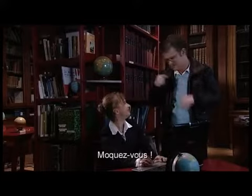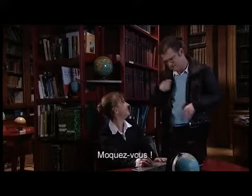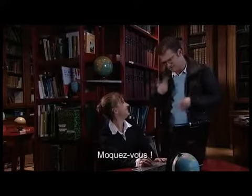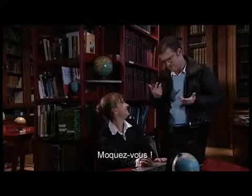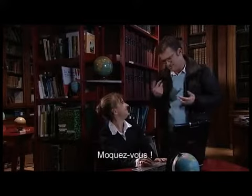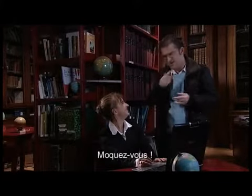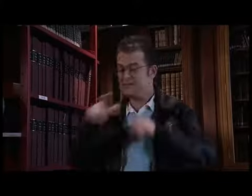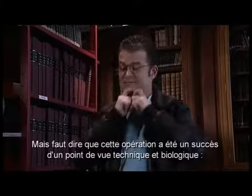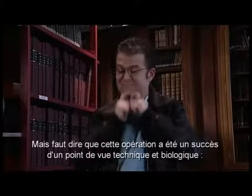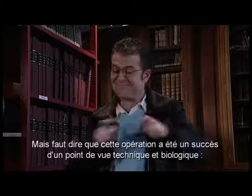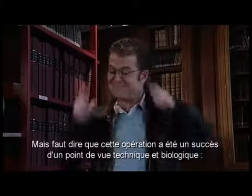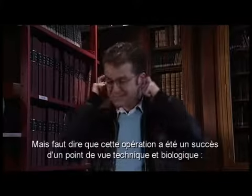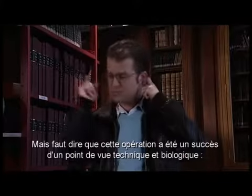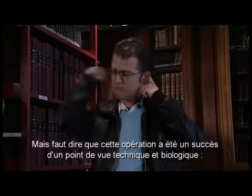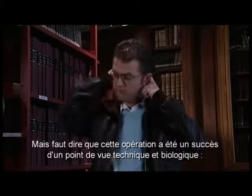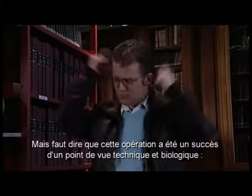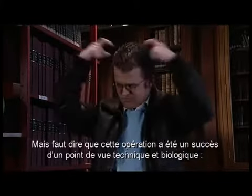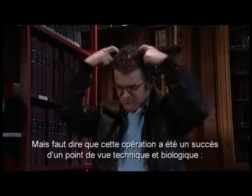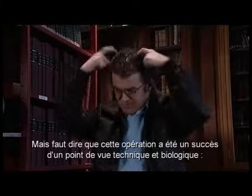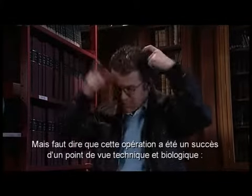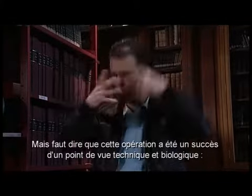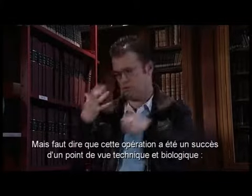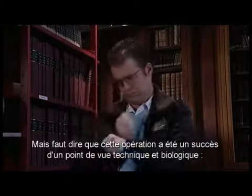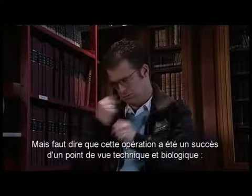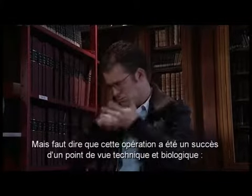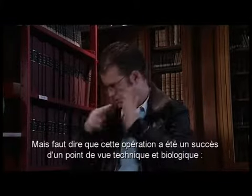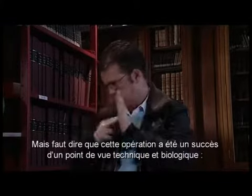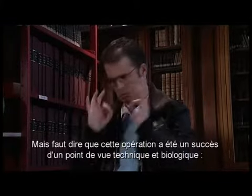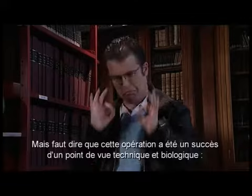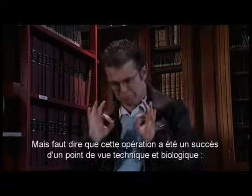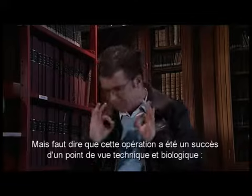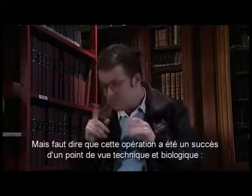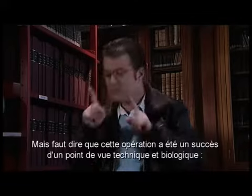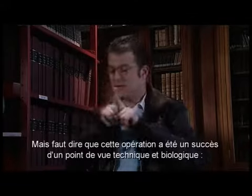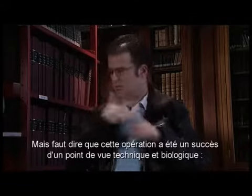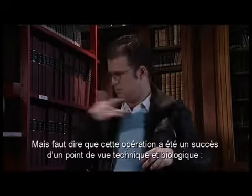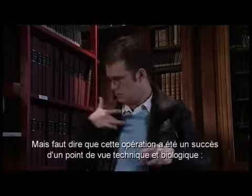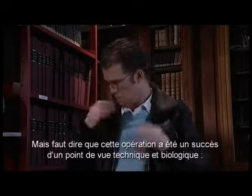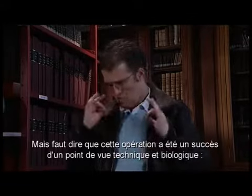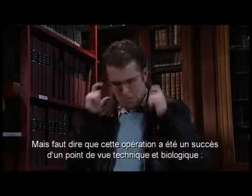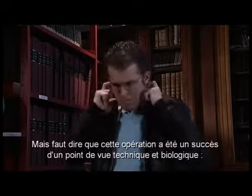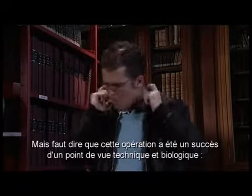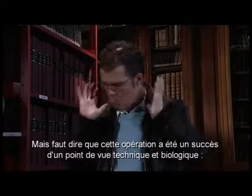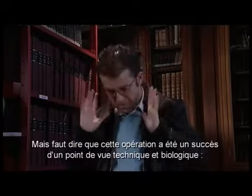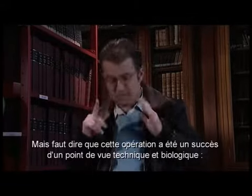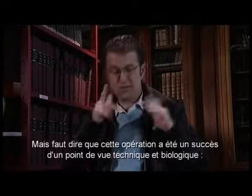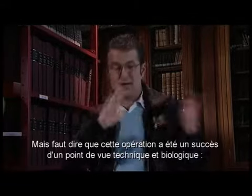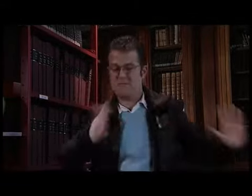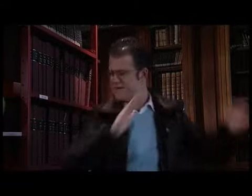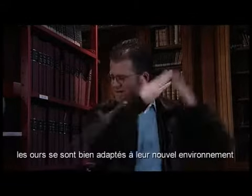Moquez-vous. Mais faut dire que cette opération a été un succès d'un point de vue technique et biologique. Les ours